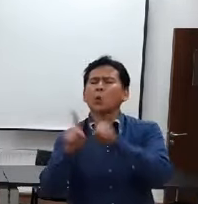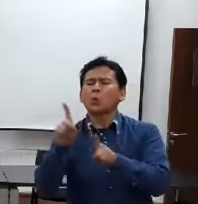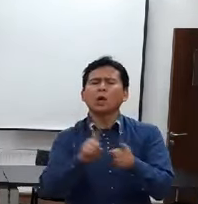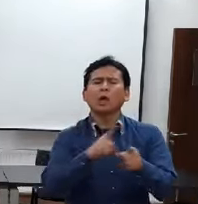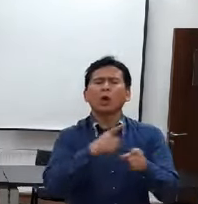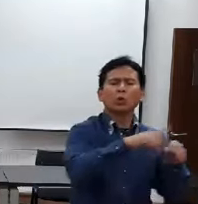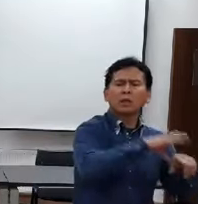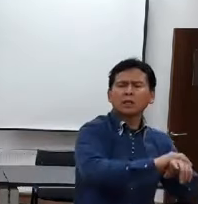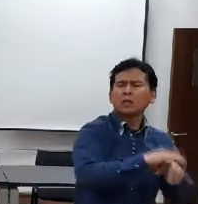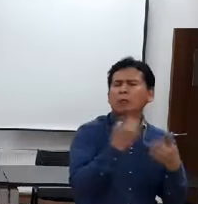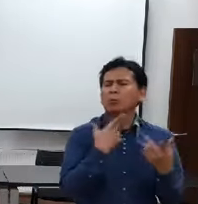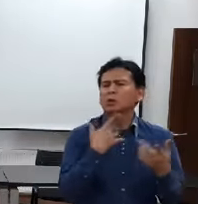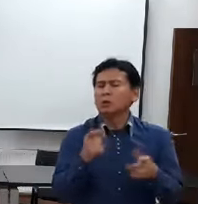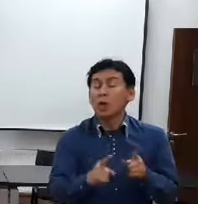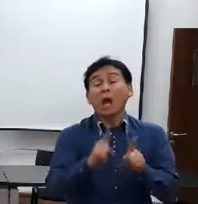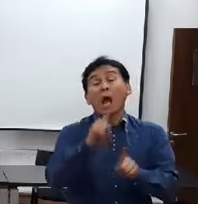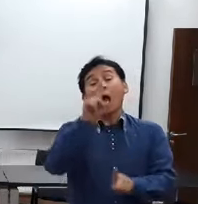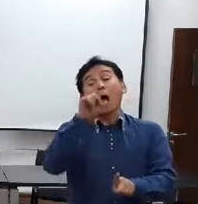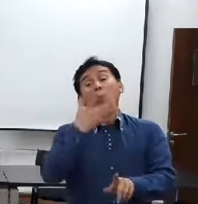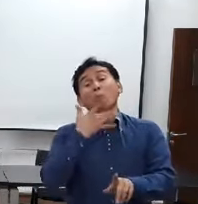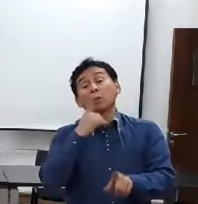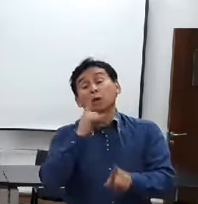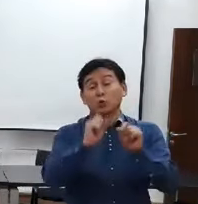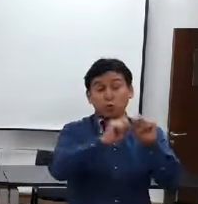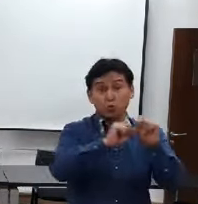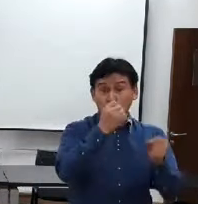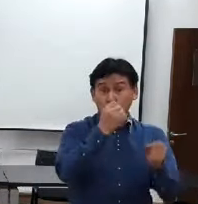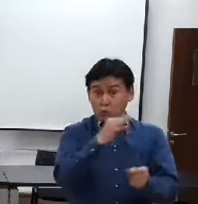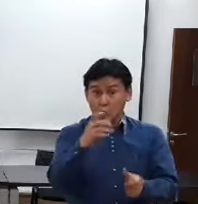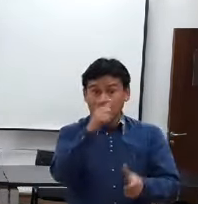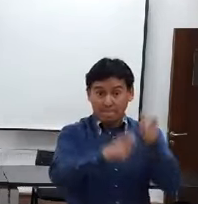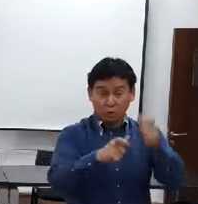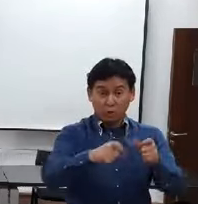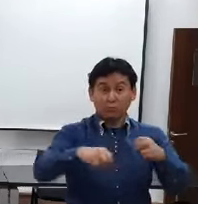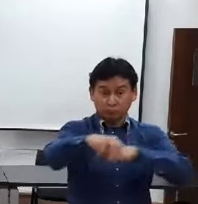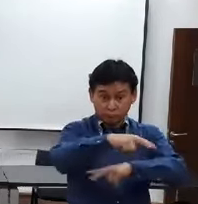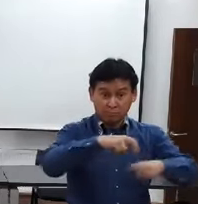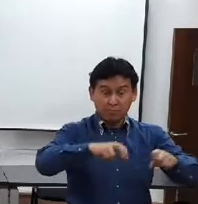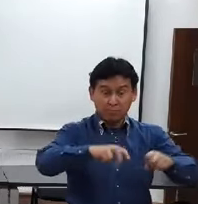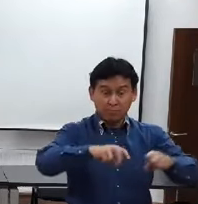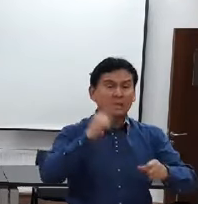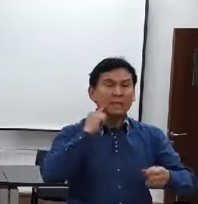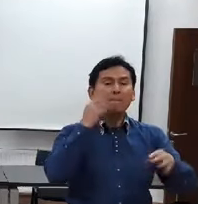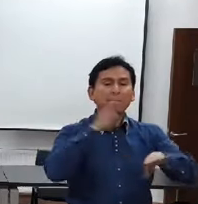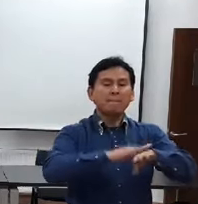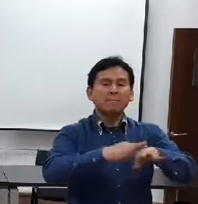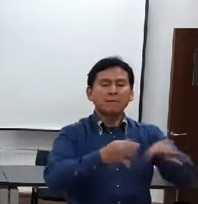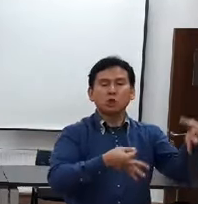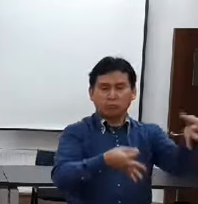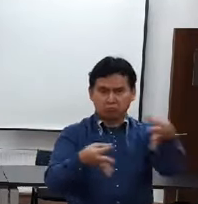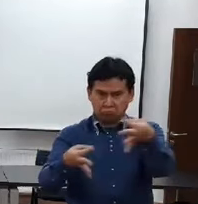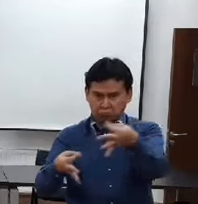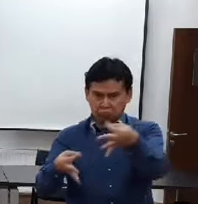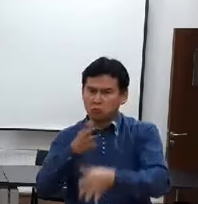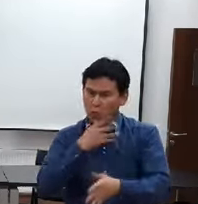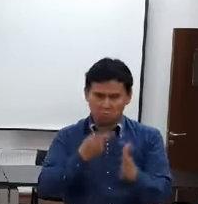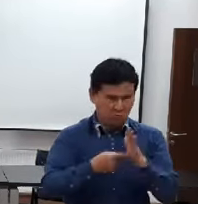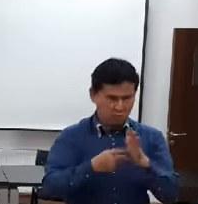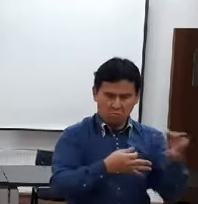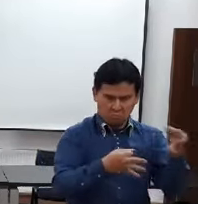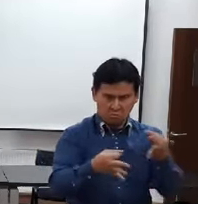detienen y otras no? Porque hay una cantidad de personas que están circulando pero tienen el salvoconducto, por lo tanto están dentro de lo que se